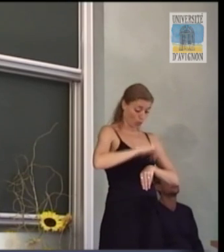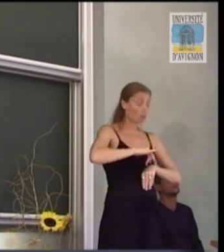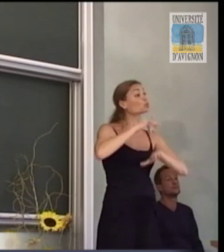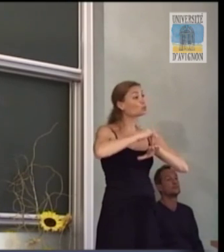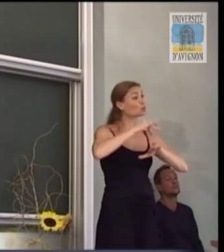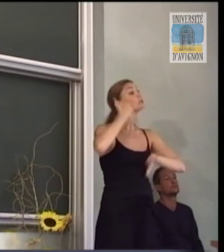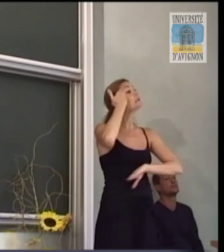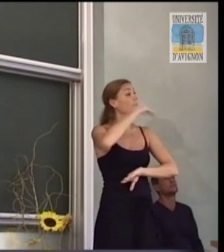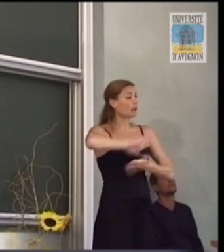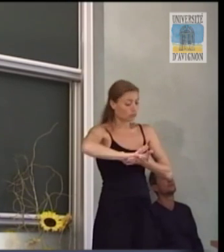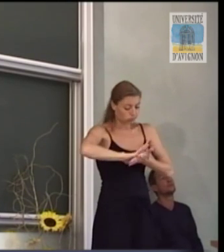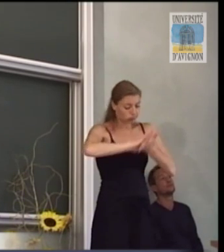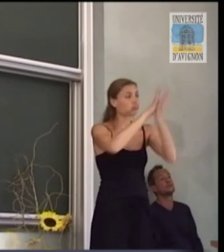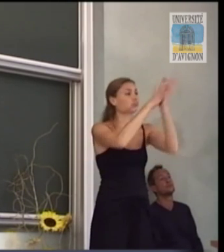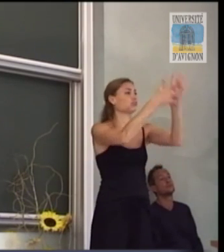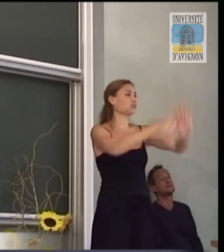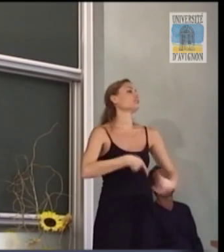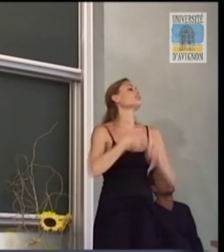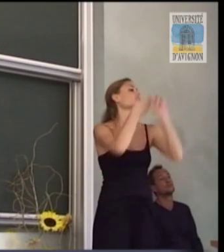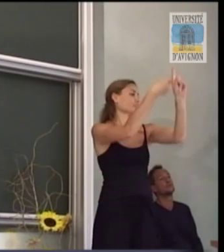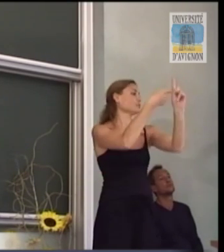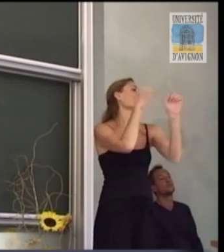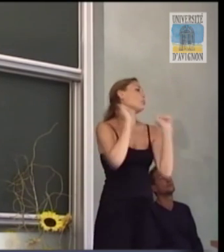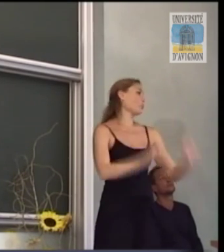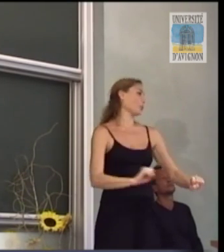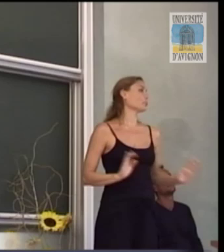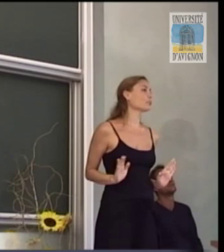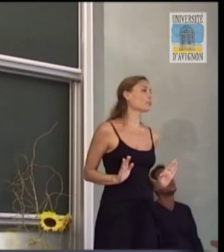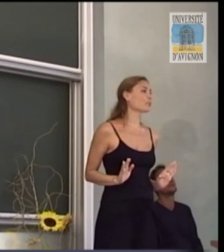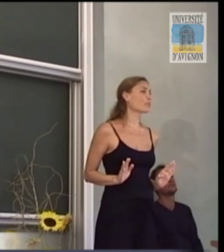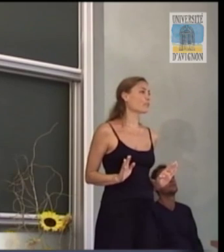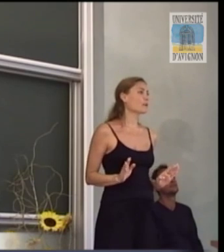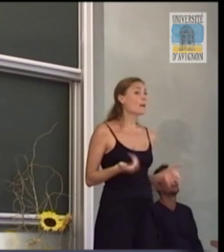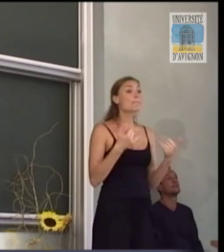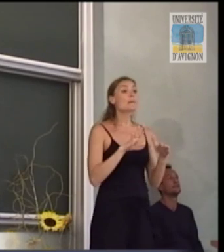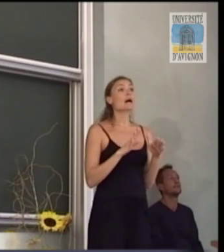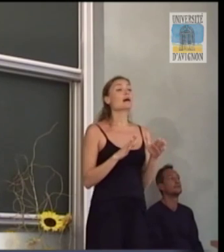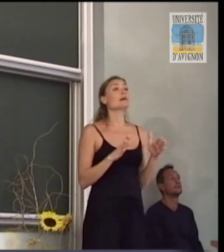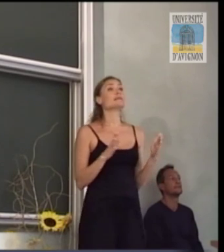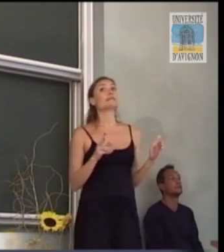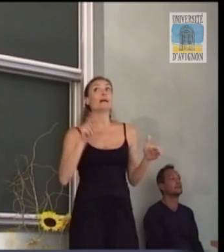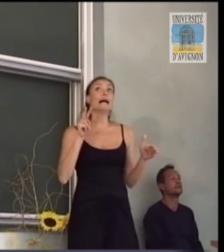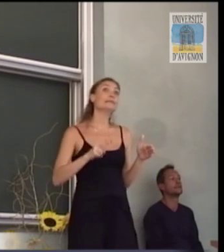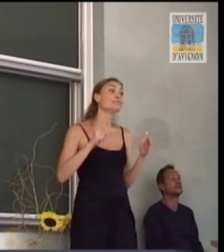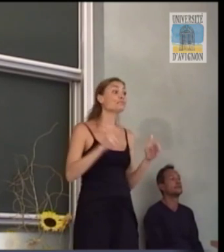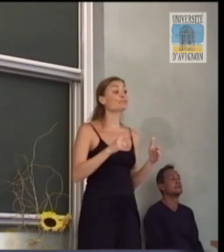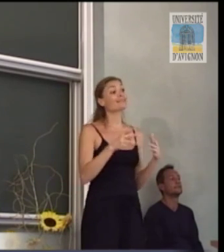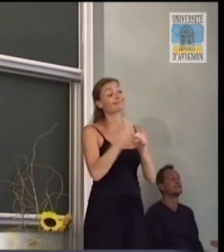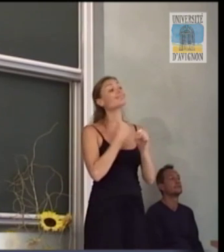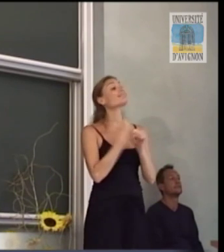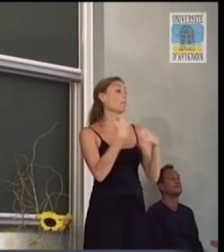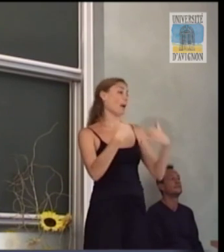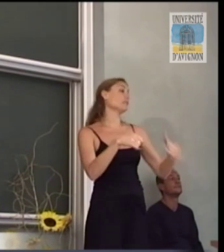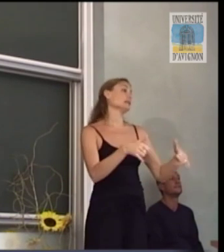mal n'existe que parce qu'il y a le bien et inversement. Donc je crois que c'est très très important, mais devant cette friche, il convient aujourd'hui de